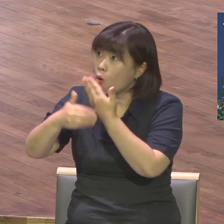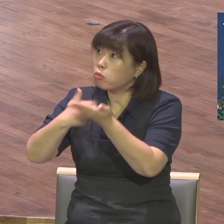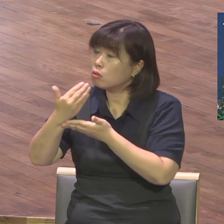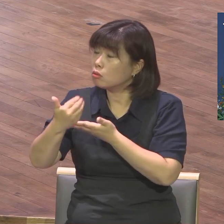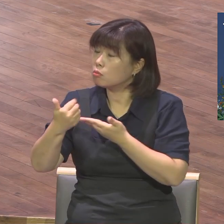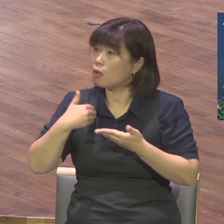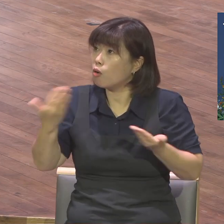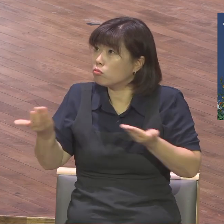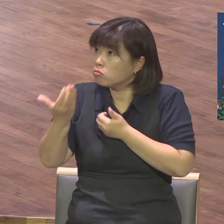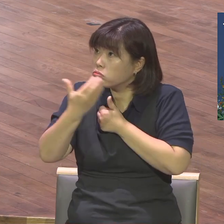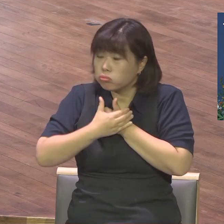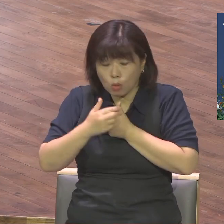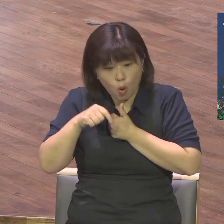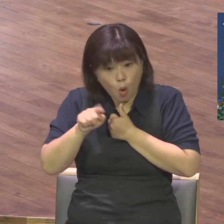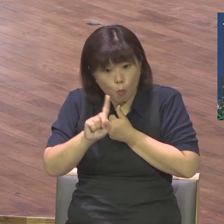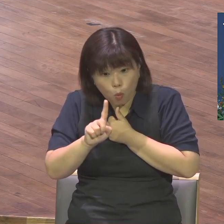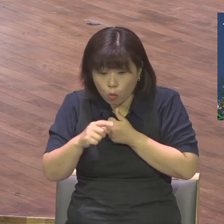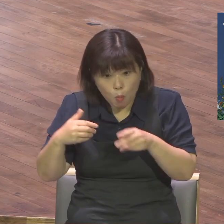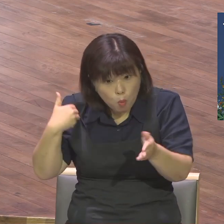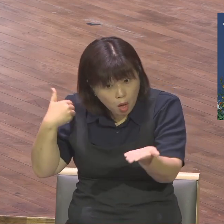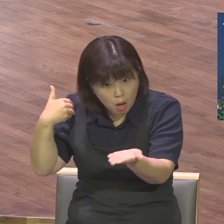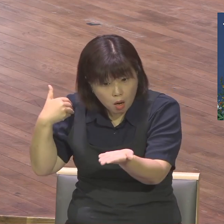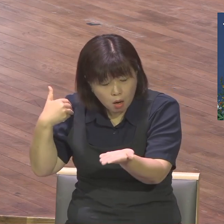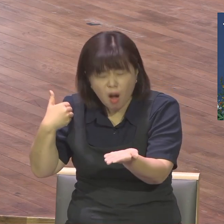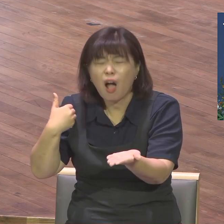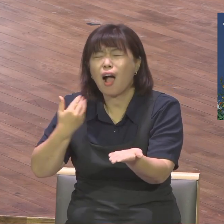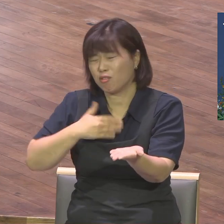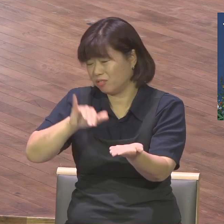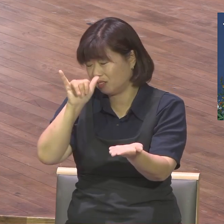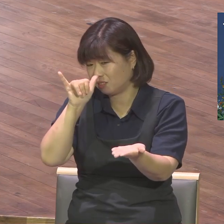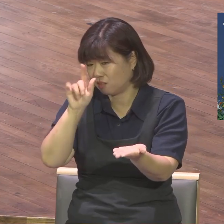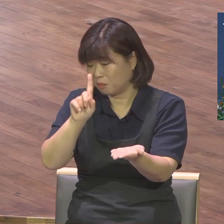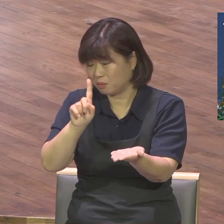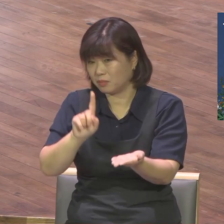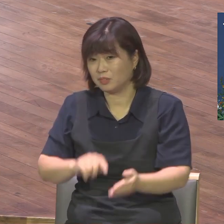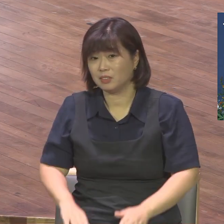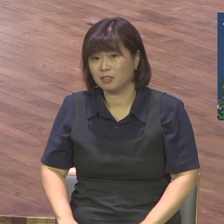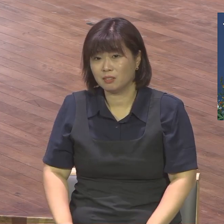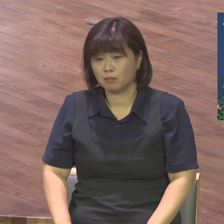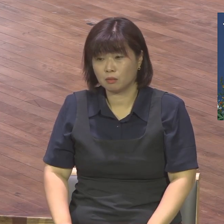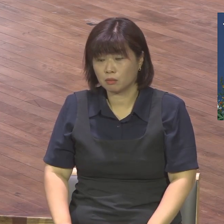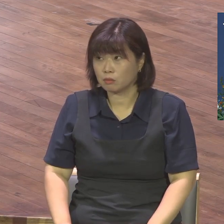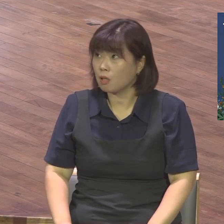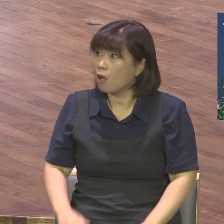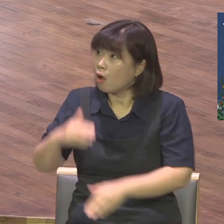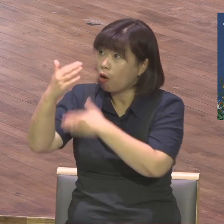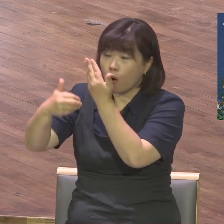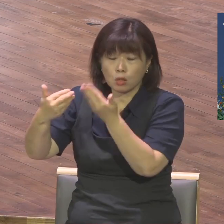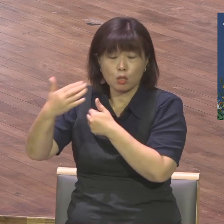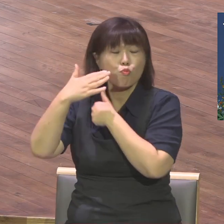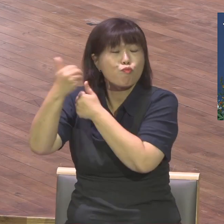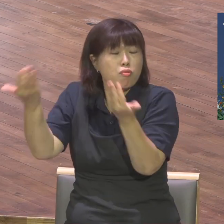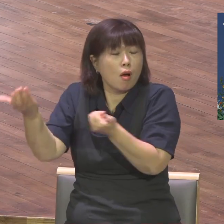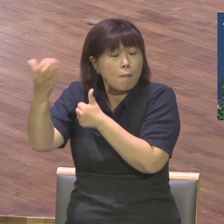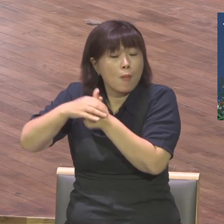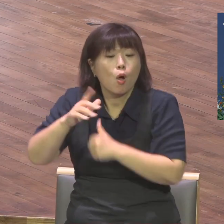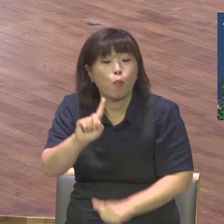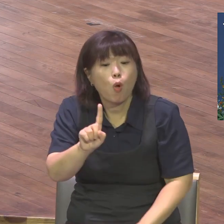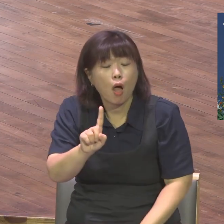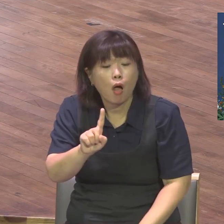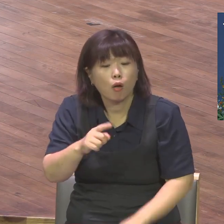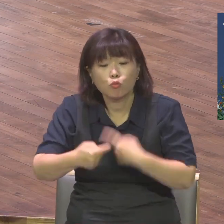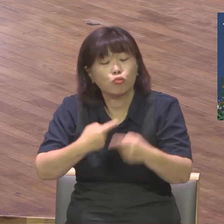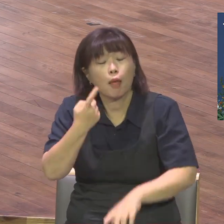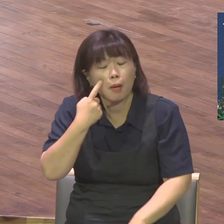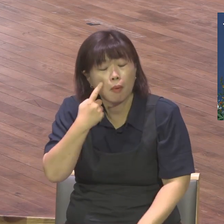되는지, 신앙생활 어떻게 해야 되는지 이미 우리 예원교회 성도들 다 났어요. 원내스를 이루어서 뭐요? 우리 소원이 뭐요? 이삼천하라 오천조